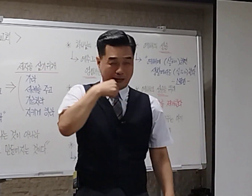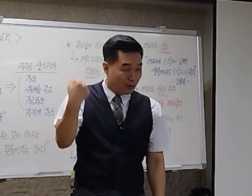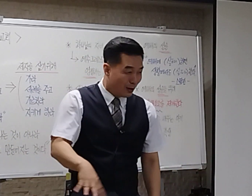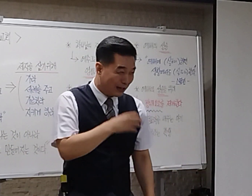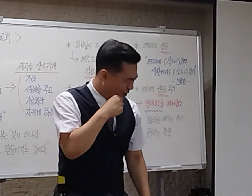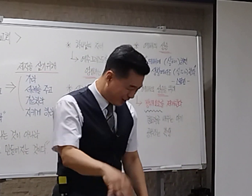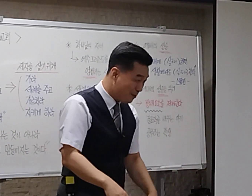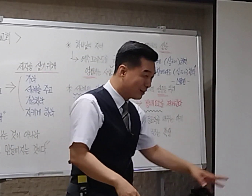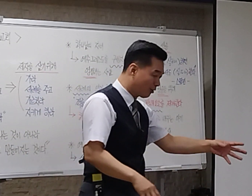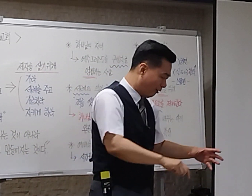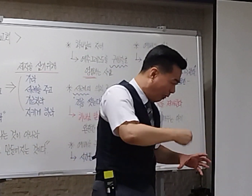맛없게 만들어서